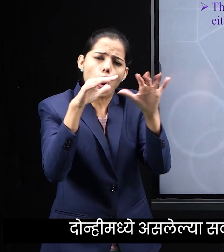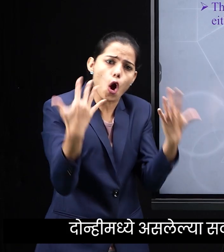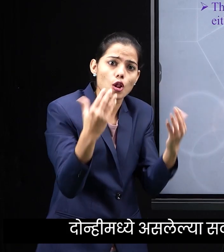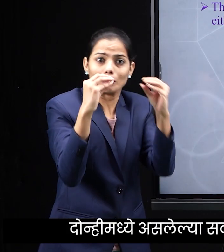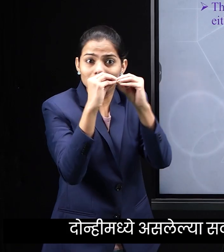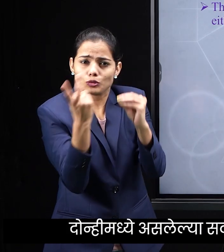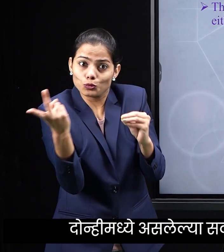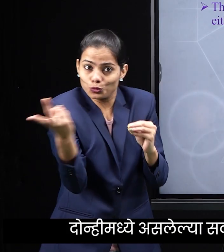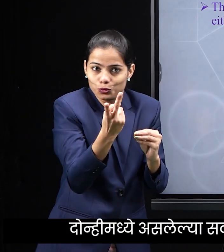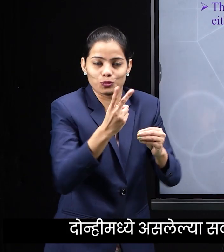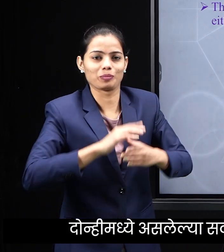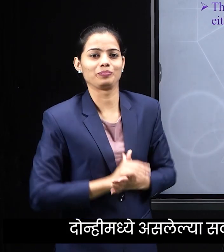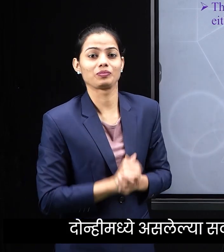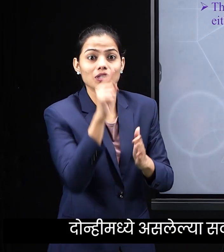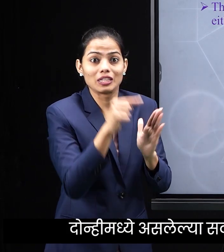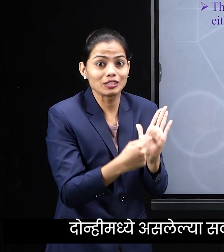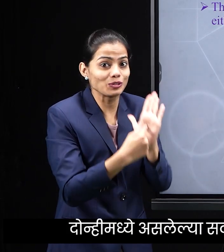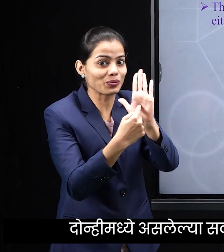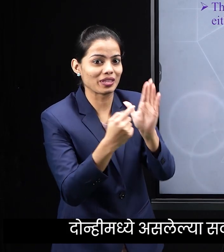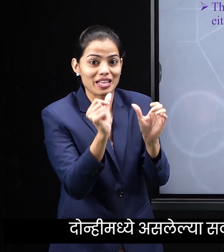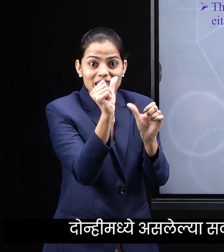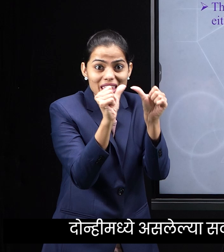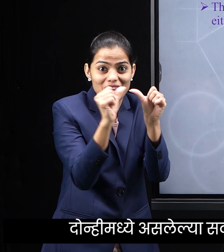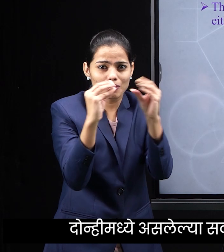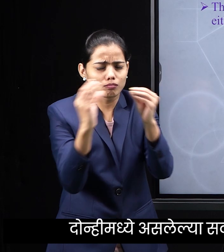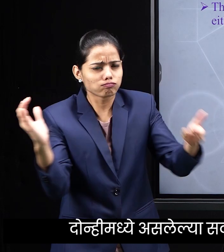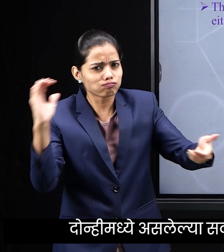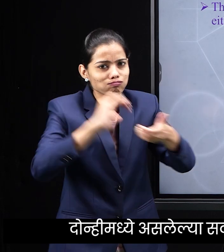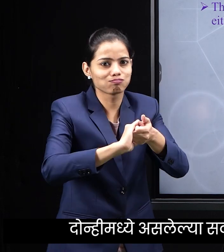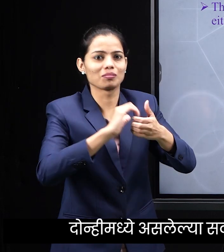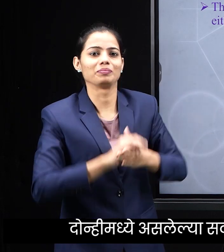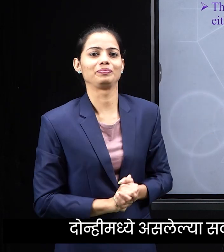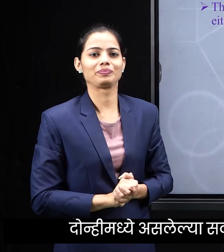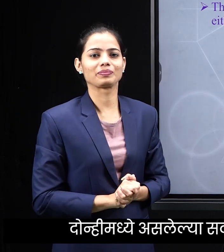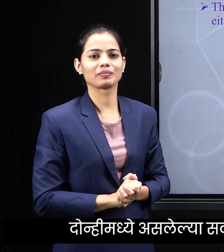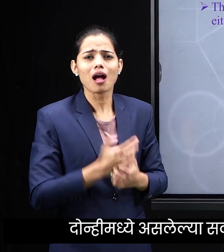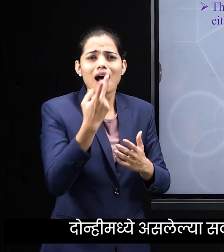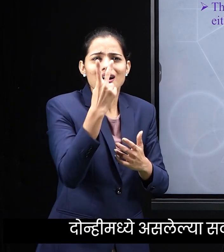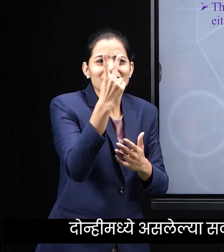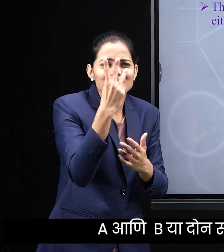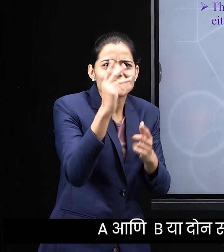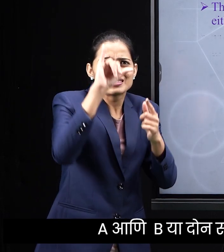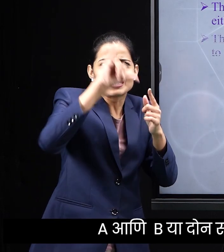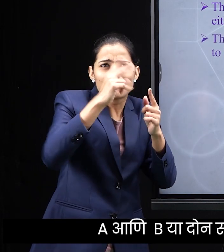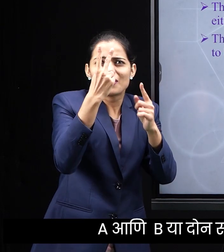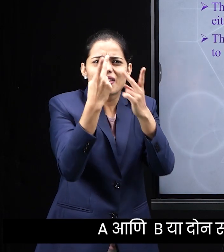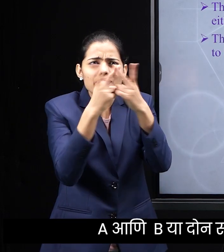दोन्हीमध्ये असलेल्या सर्व मूलद्रव्यांचा संच होय. हे A युनियन B द्वारे दर्शविले जाते. A आणि B या